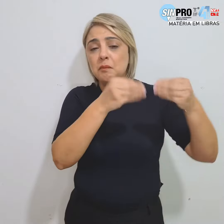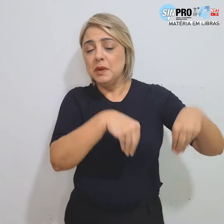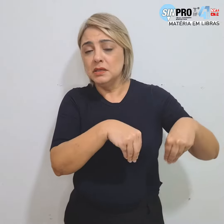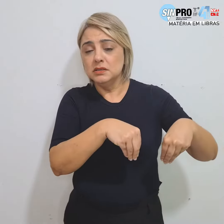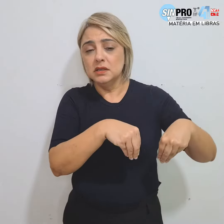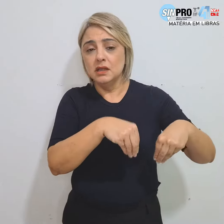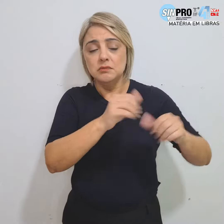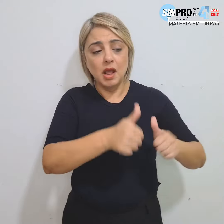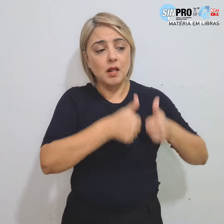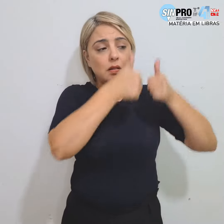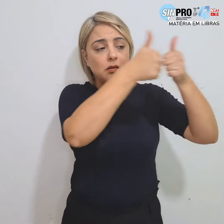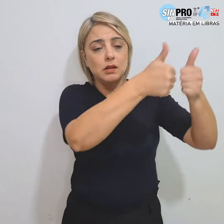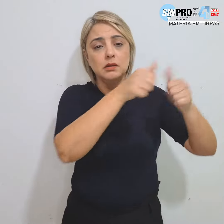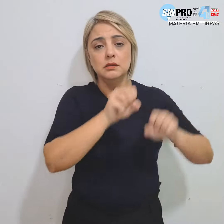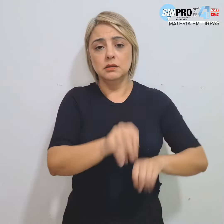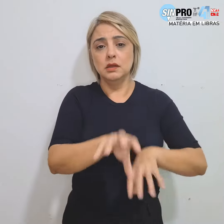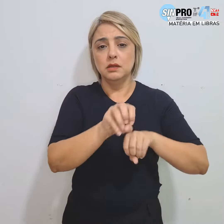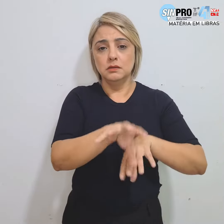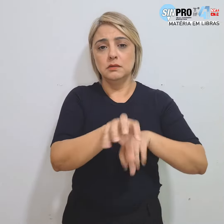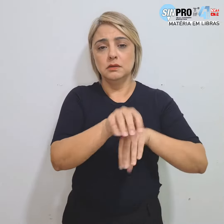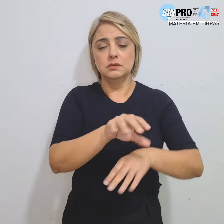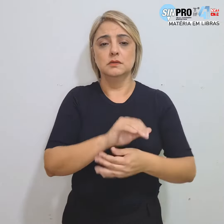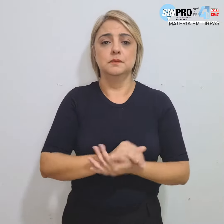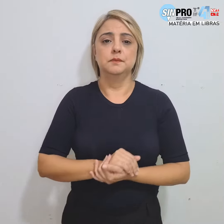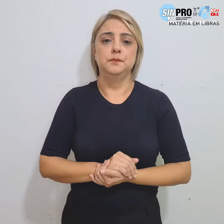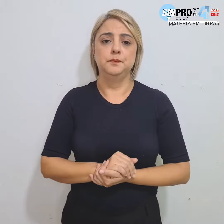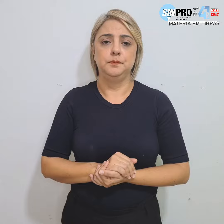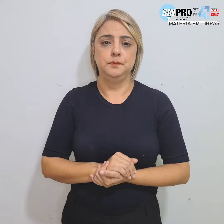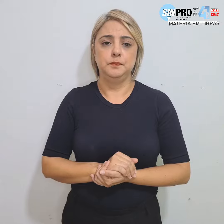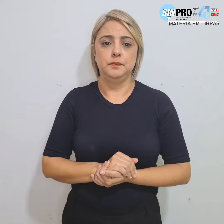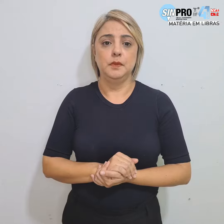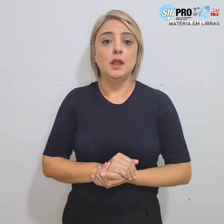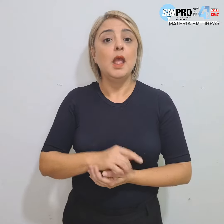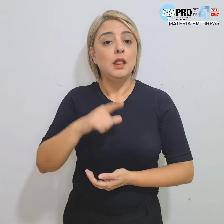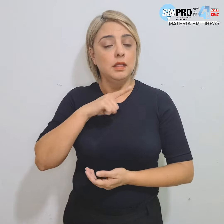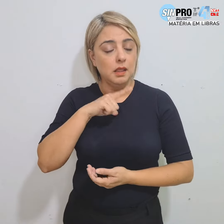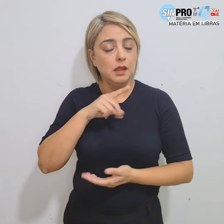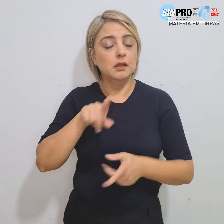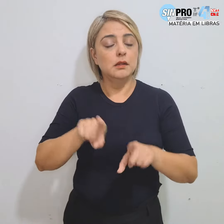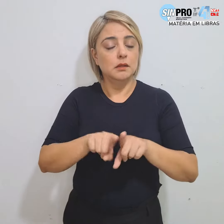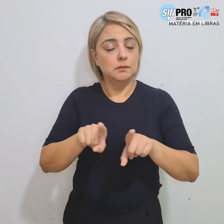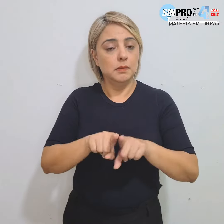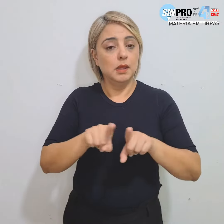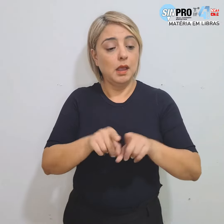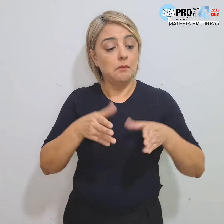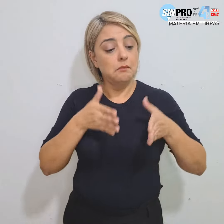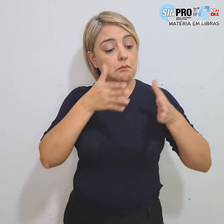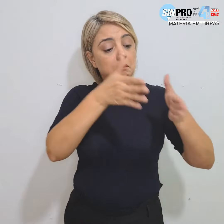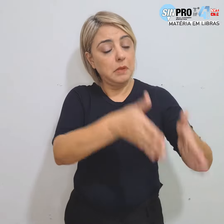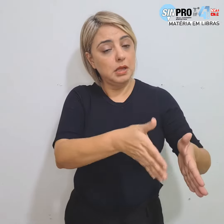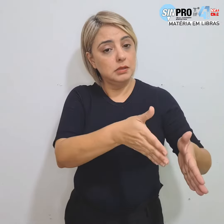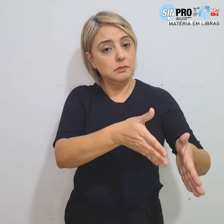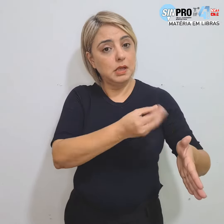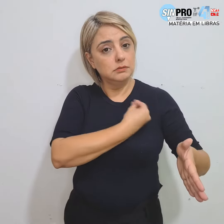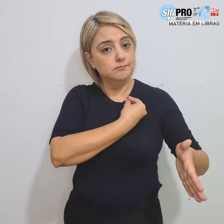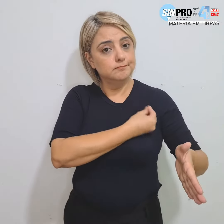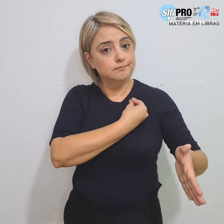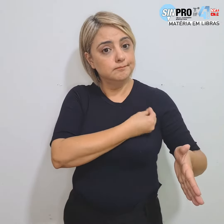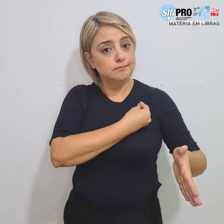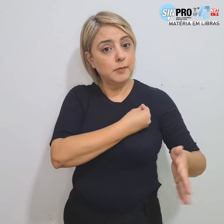qualidade da educação. Haverá também a participação do Conselho